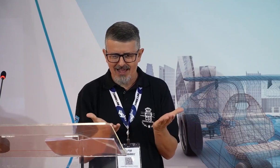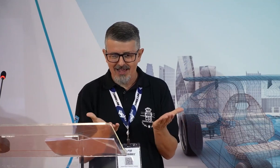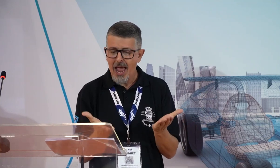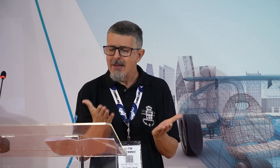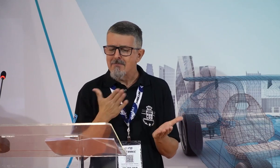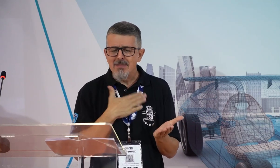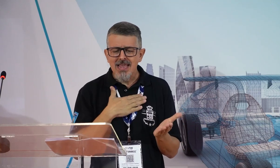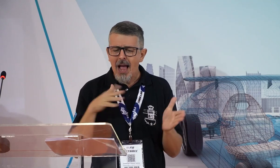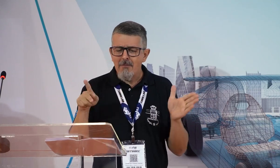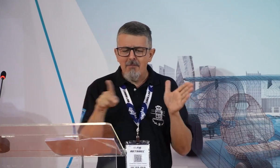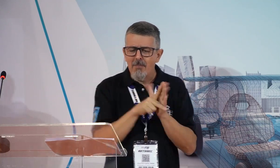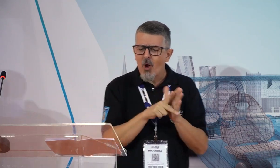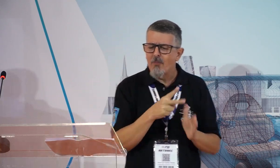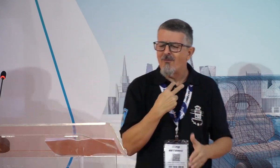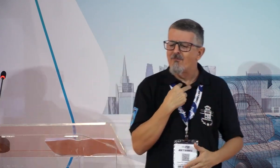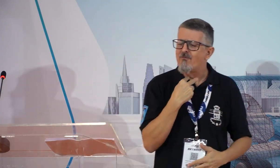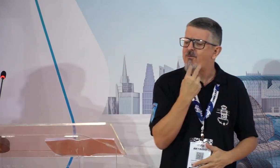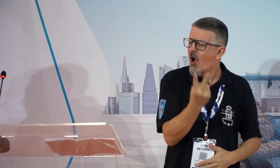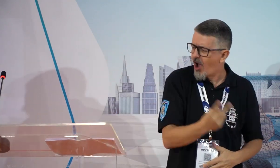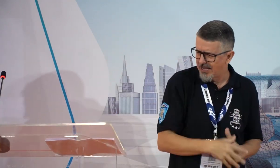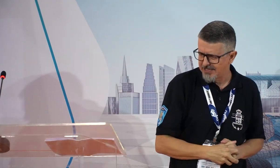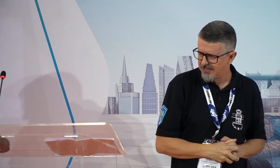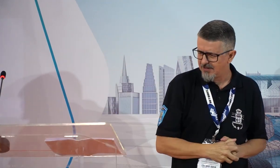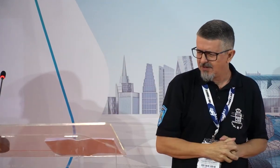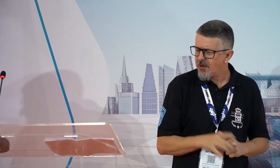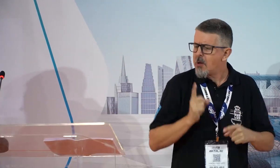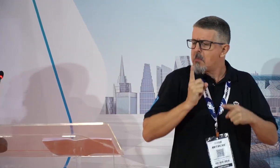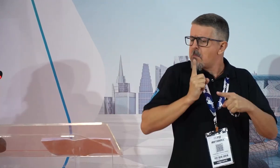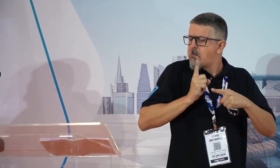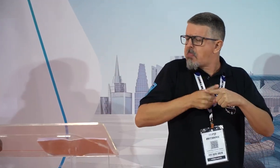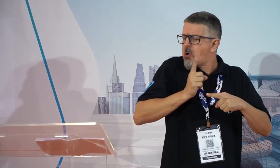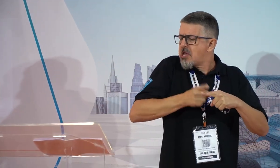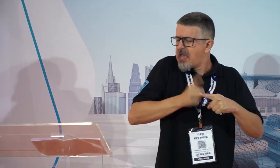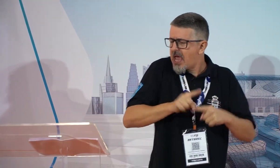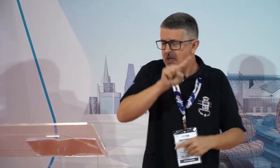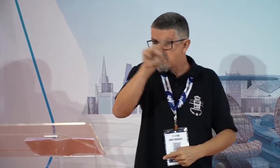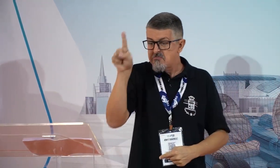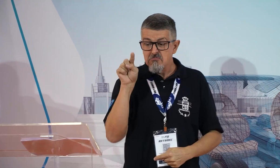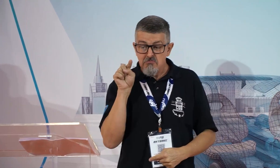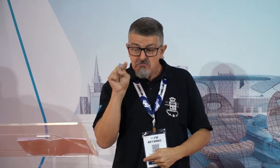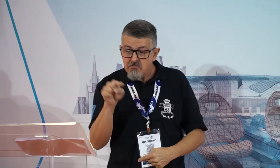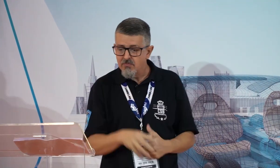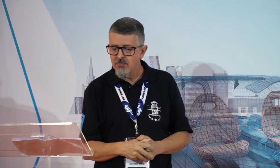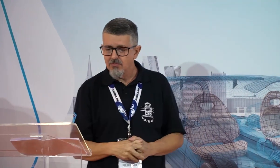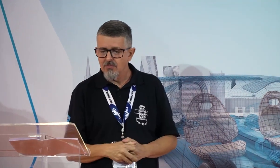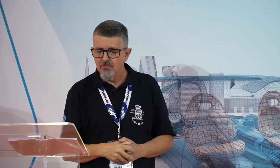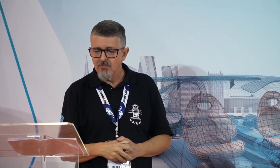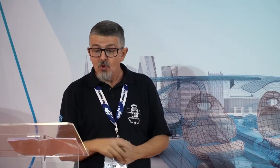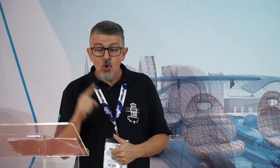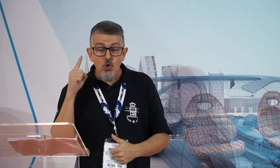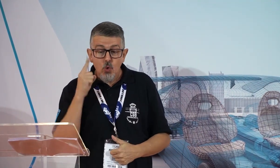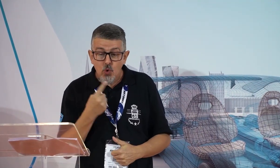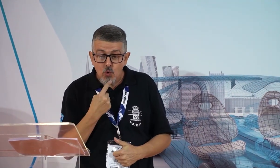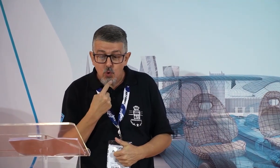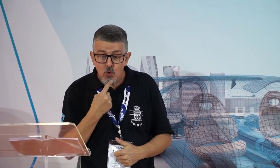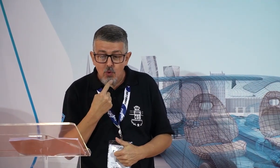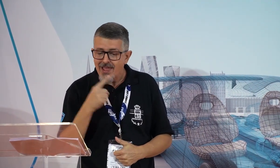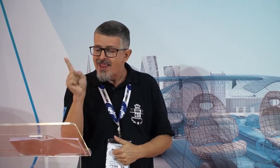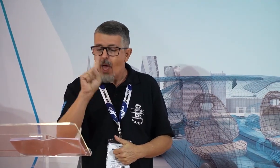Agora vocês sabem que essa não é minha própria voz, porque o surdo,